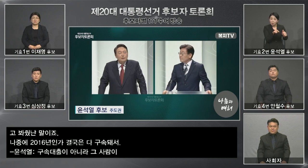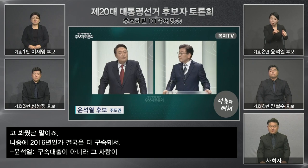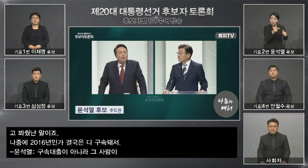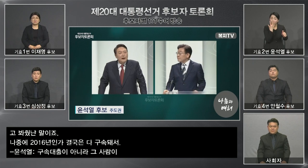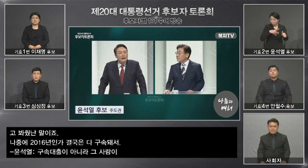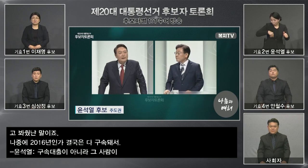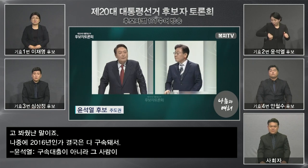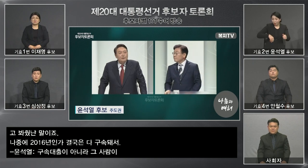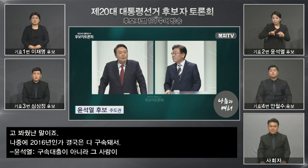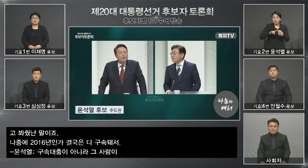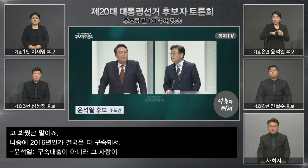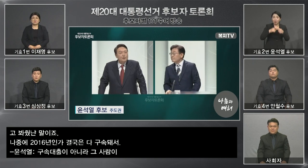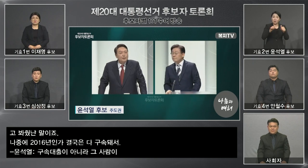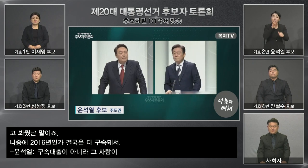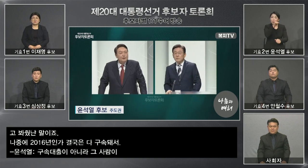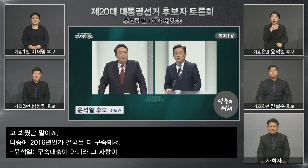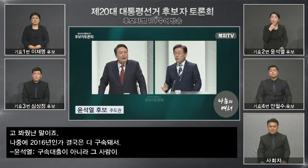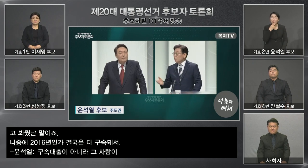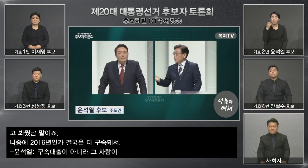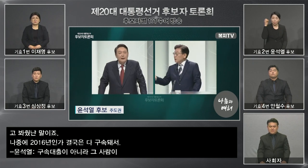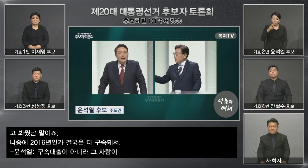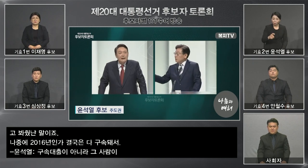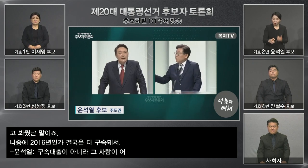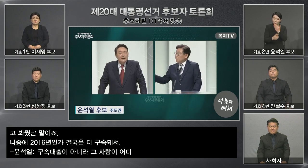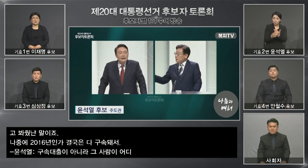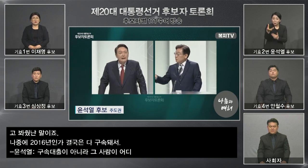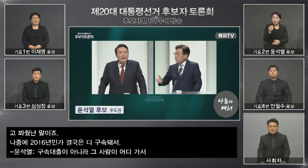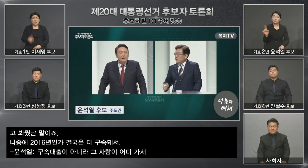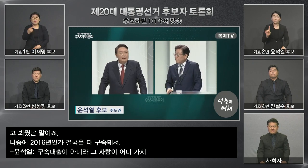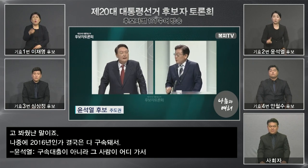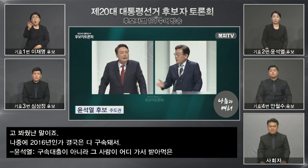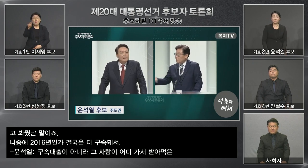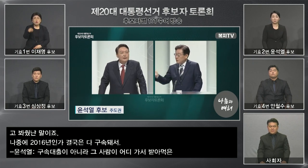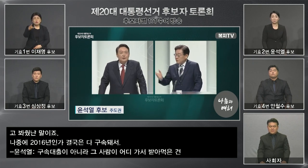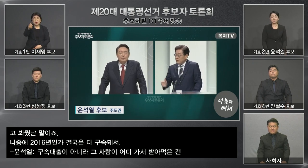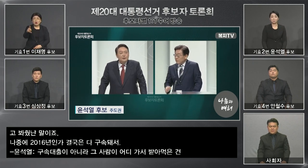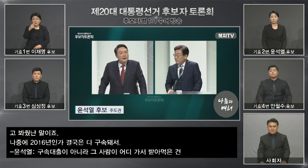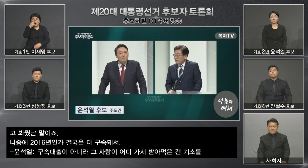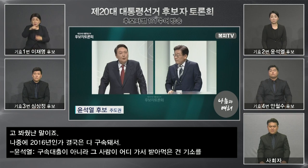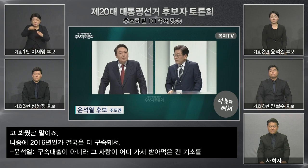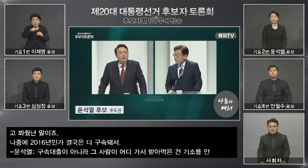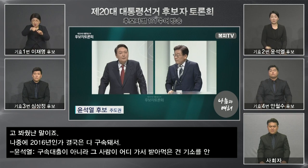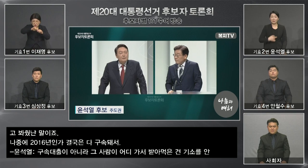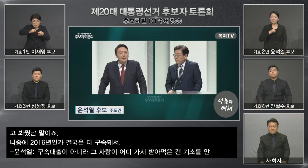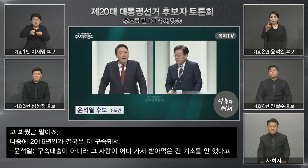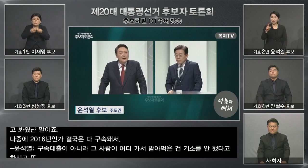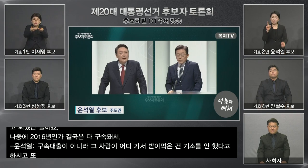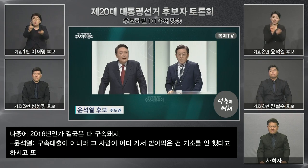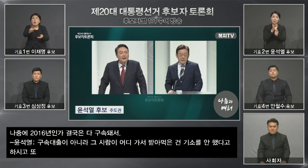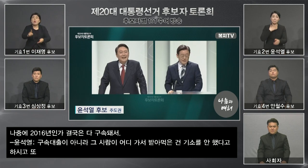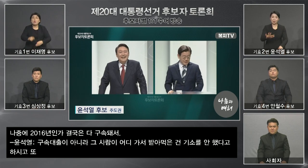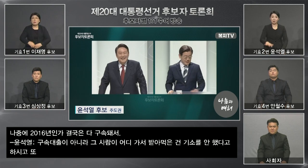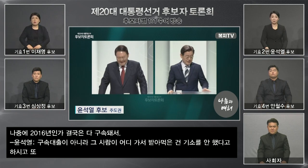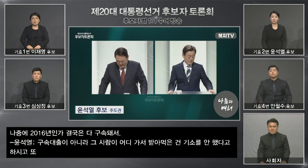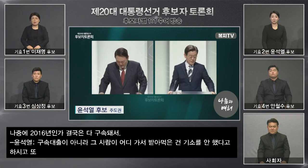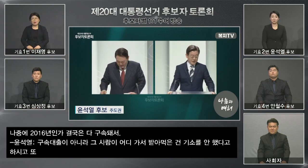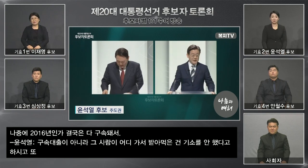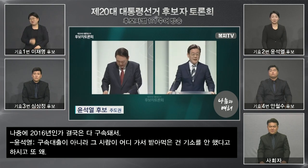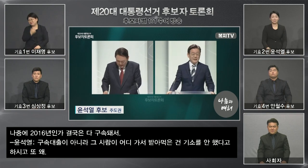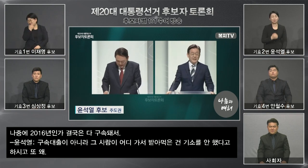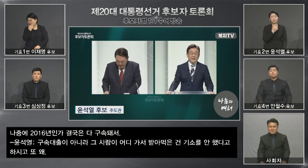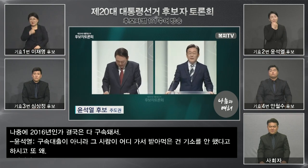먹은 거를 또 기소를 안 했다면서 왜 또 불법 대출이 조우영한테 커피는 왜 사주셨어요? 왜 타주셨어요? 저는 그 사람 본 적이 없습니다. 아니요.